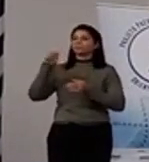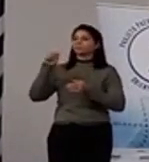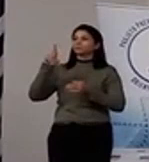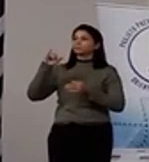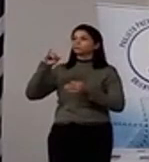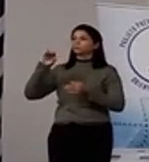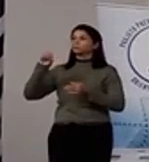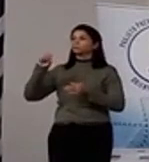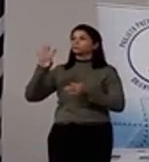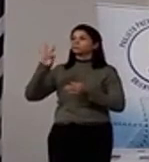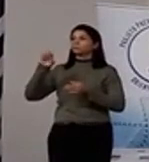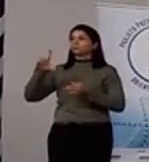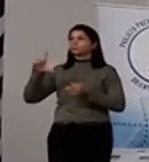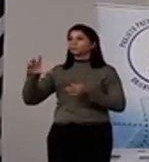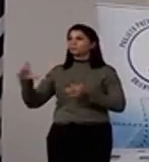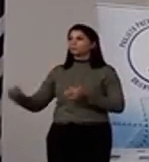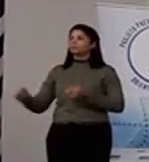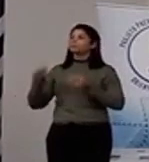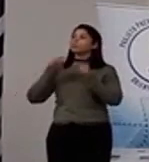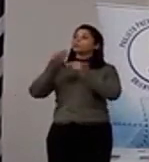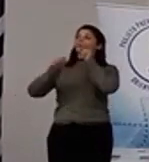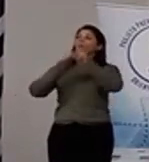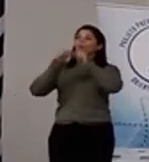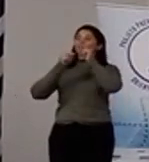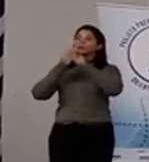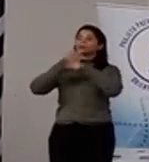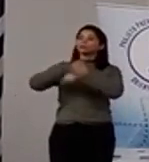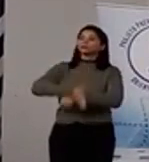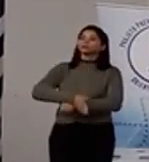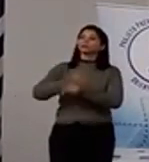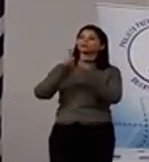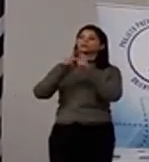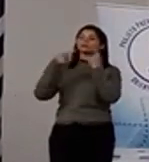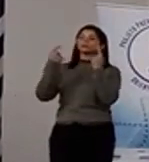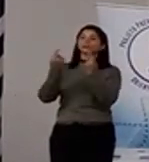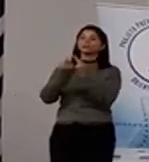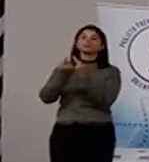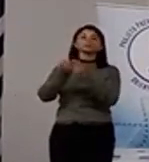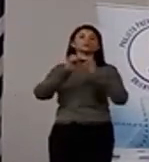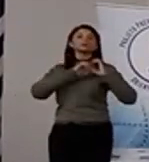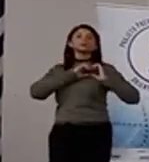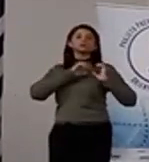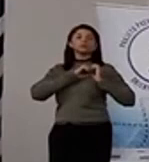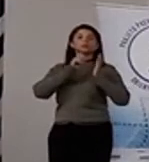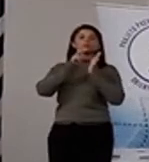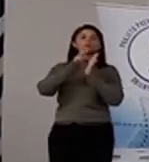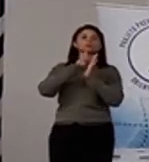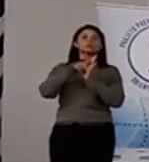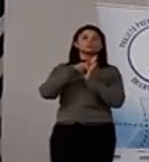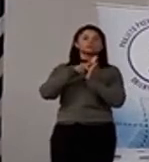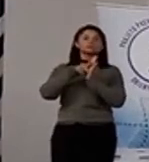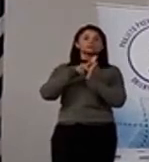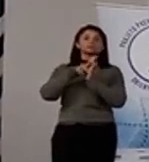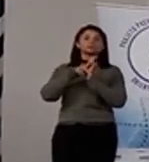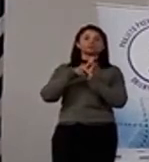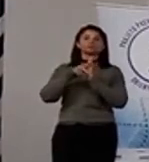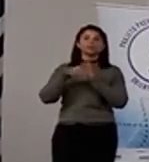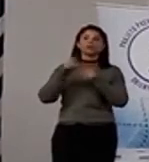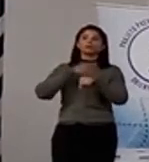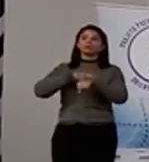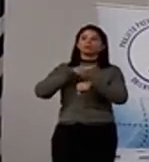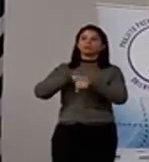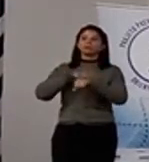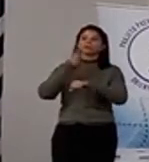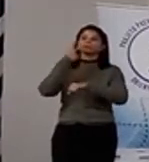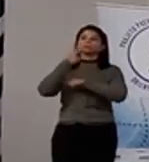Saúde, com encaminhamento para acessar o serviço de genética da APAI. Esse projeto ele tem uma duração de 2